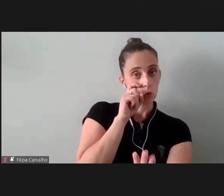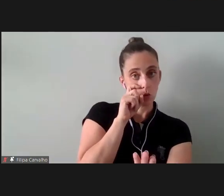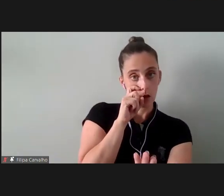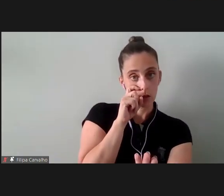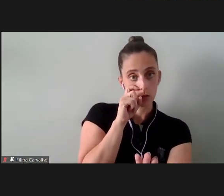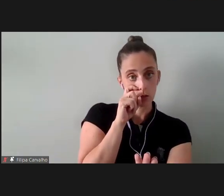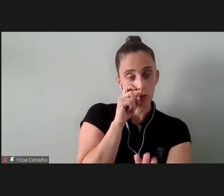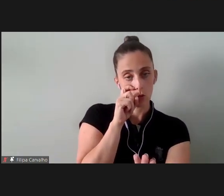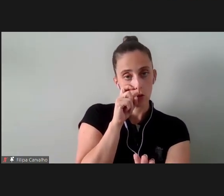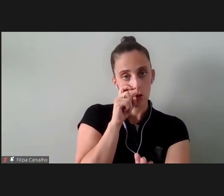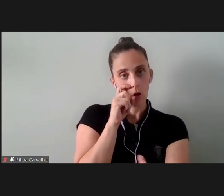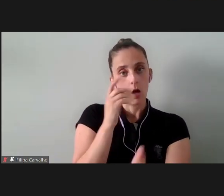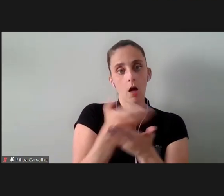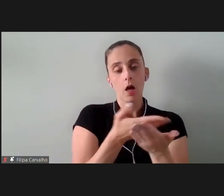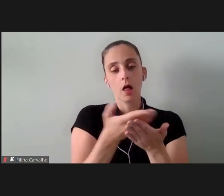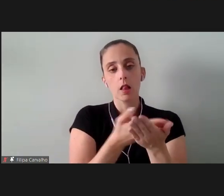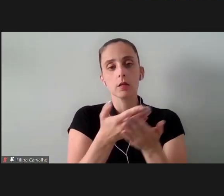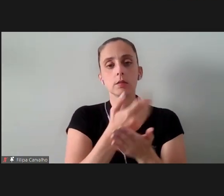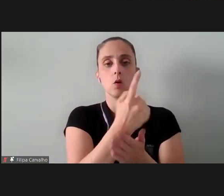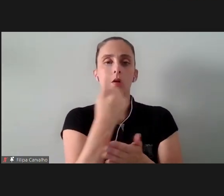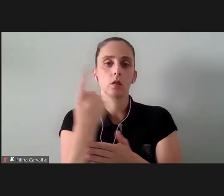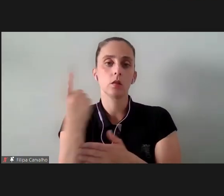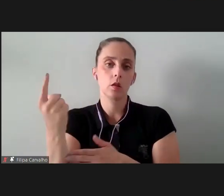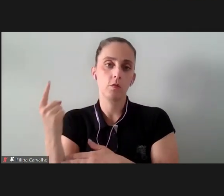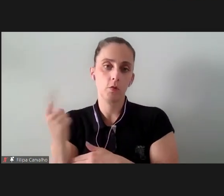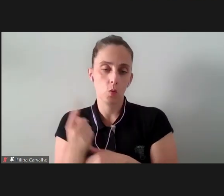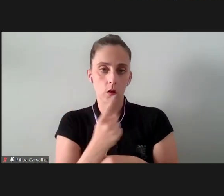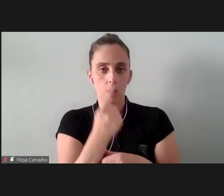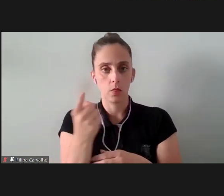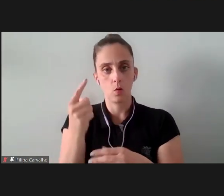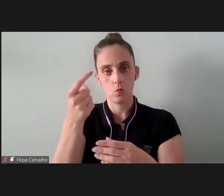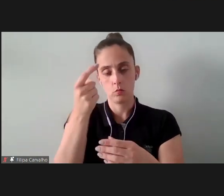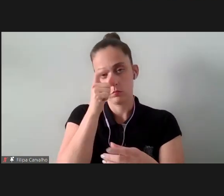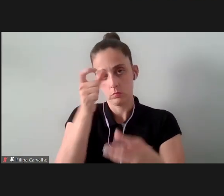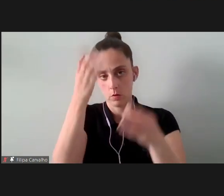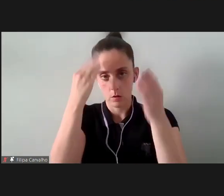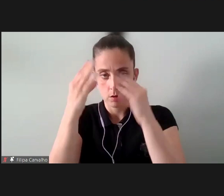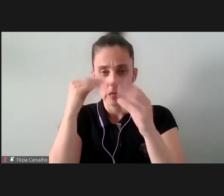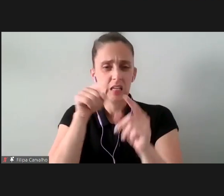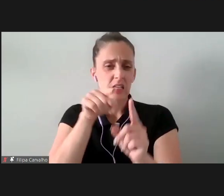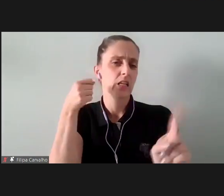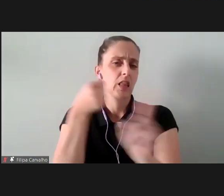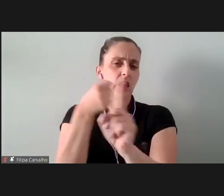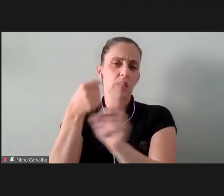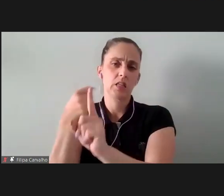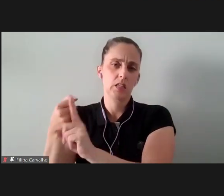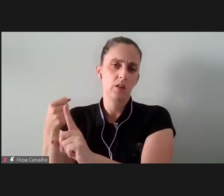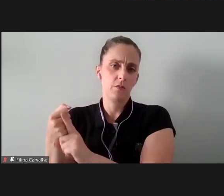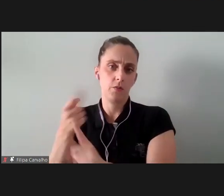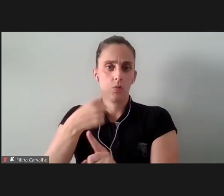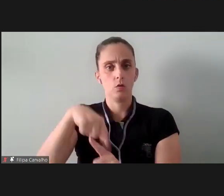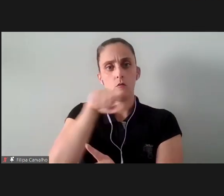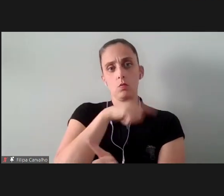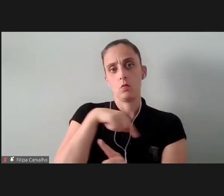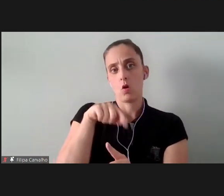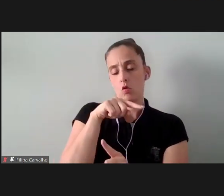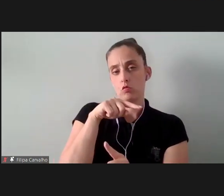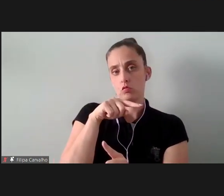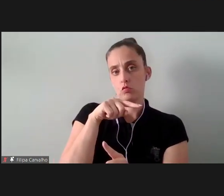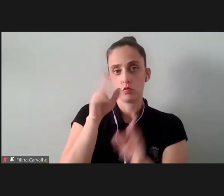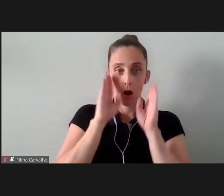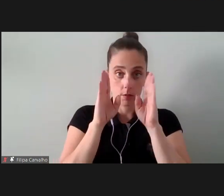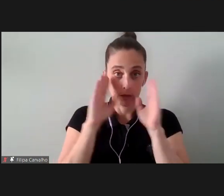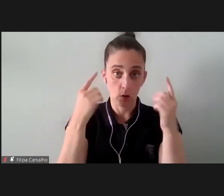alguma relação individual e algum acompanhamento de cada um dos formandos, são desafios que nós estamos a olhar com